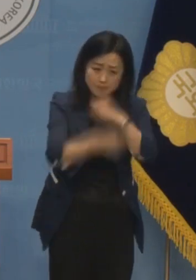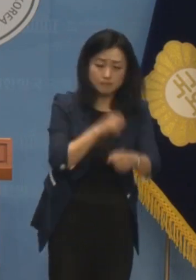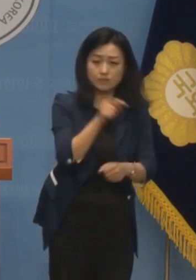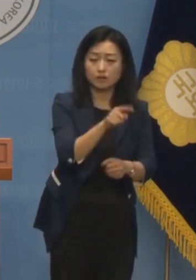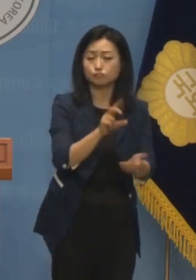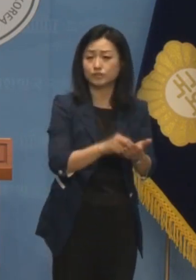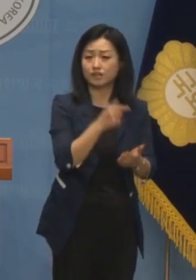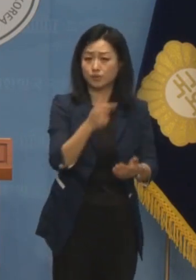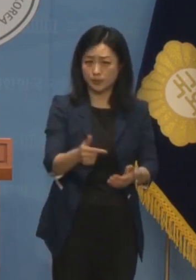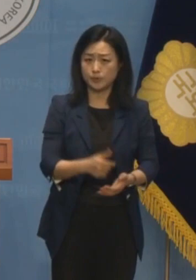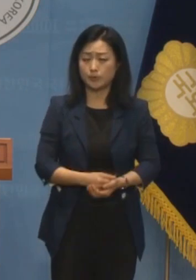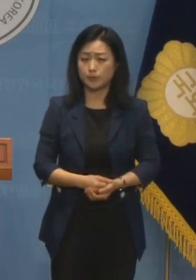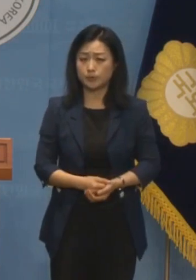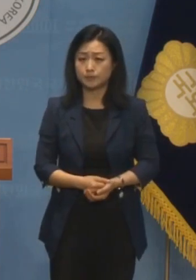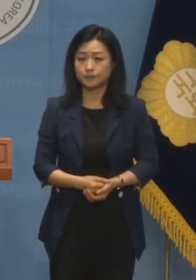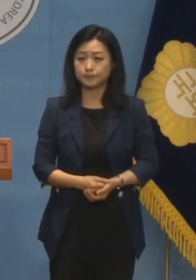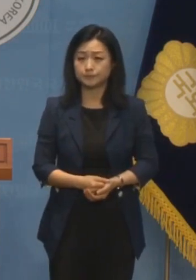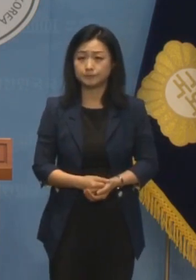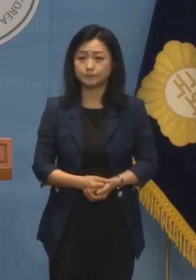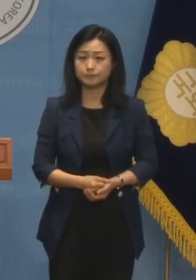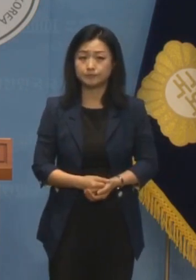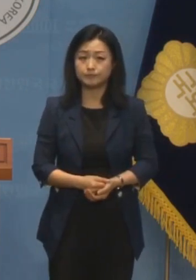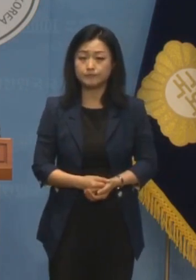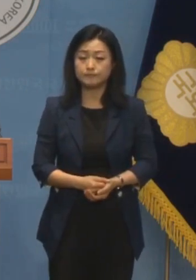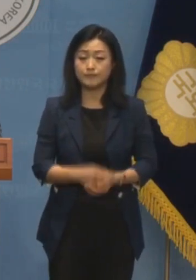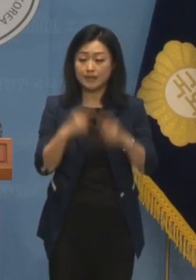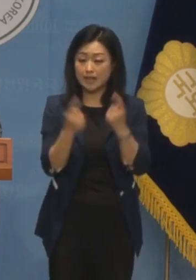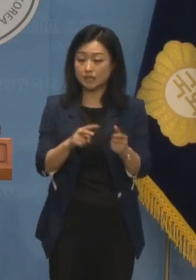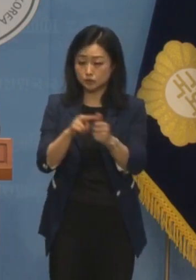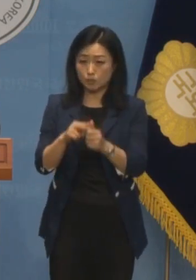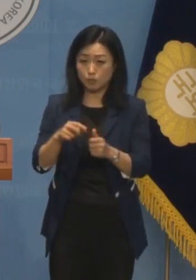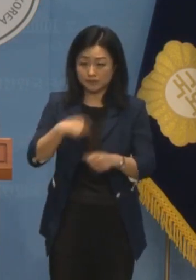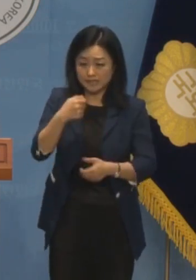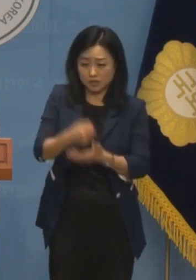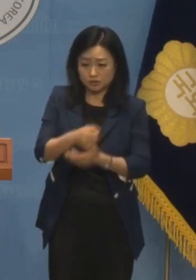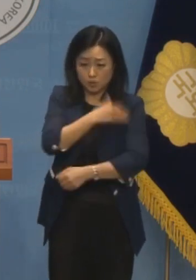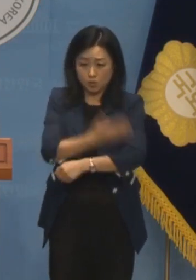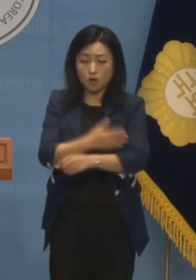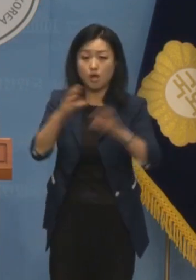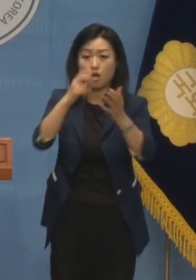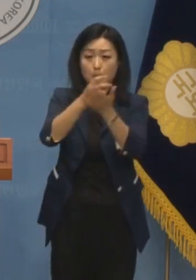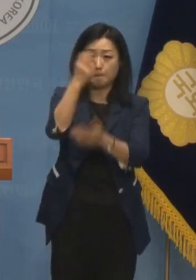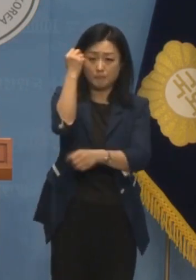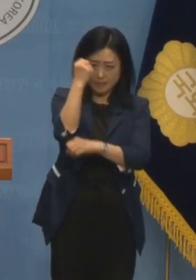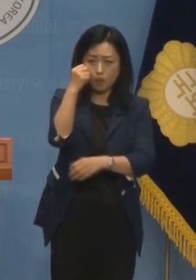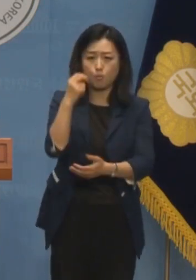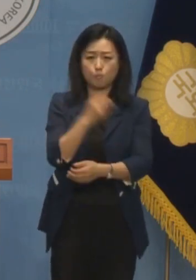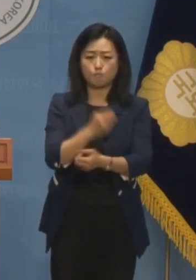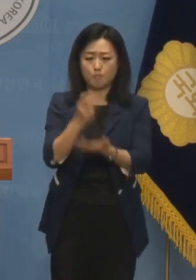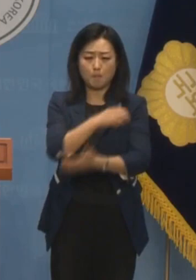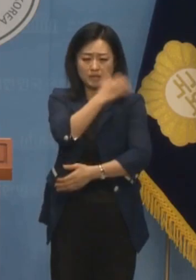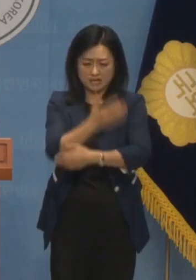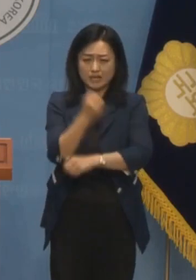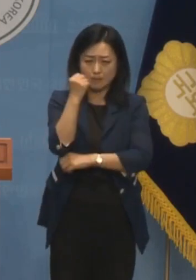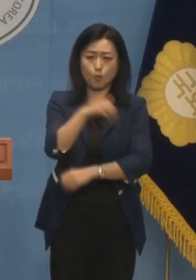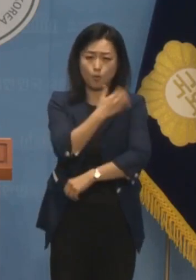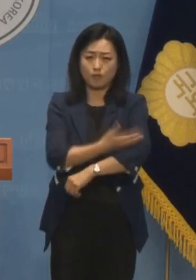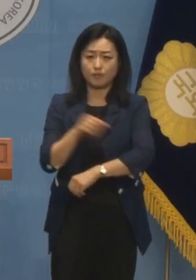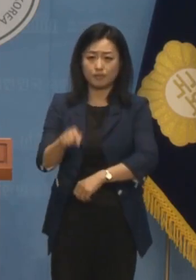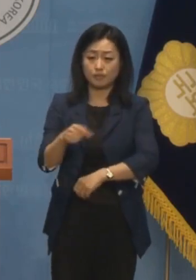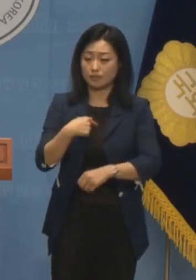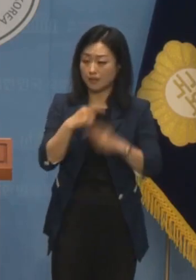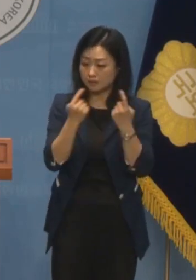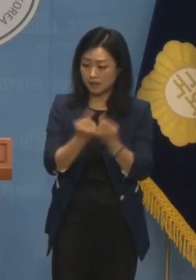가장 큰 문제라는 것입니다. 개인정보 자기결정권은 헌법에서 보장한 기본권입니다. 자신에